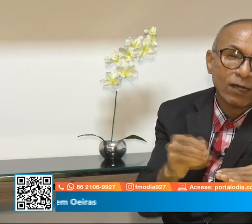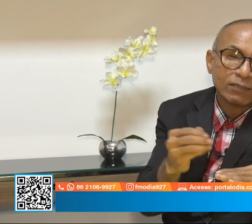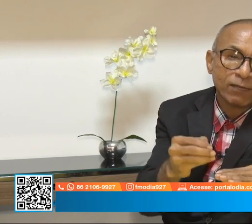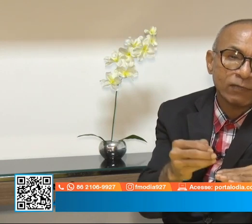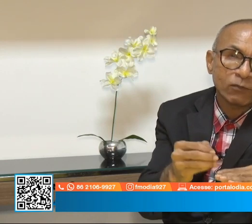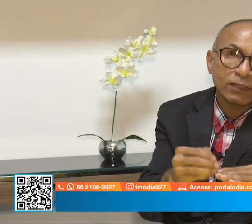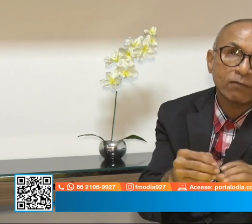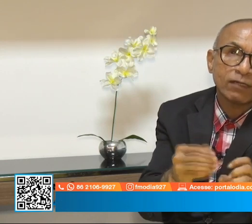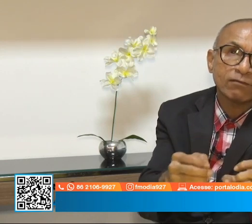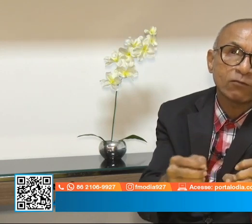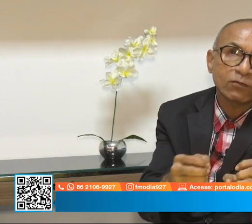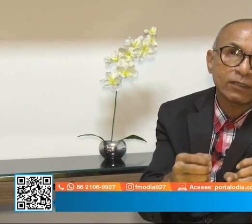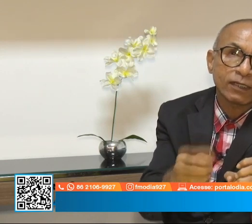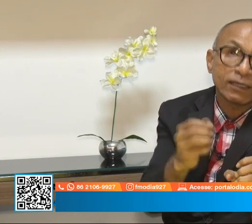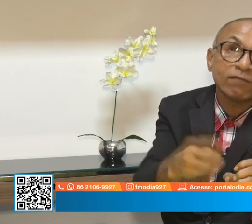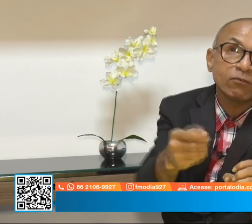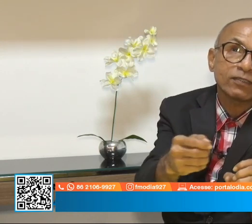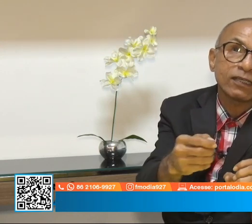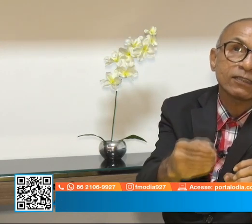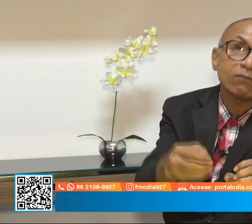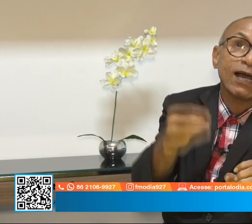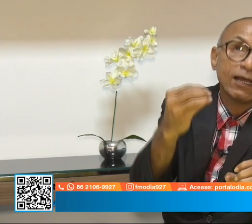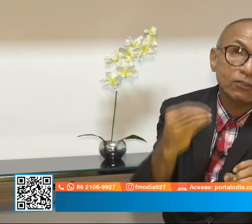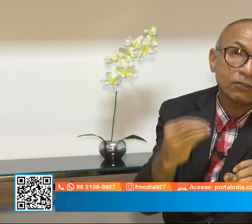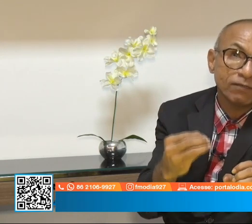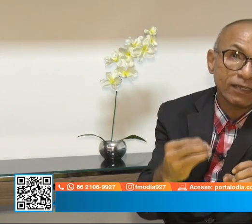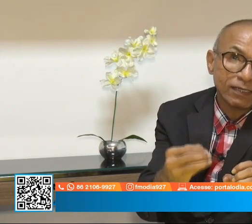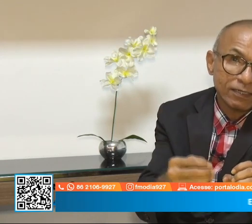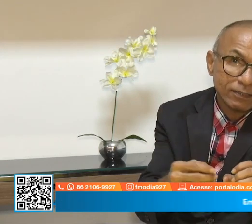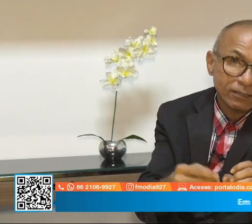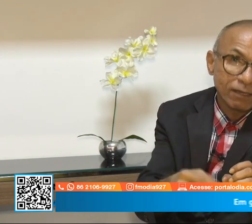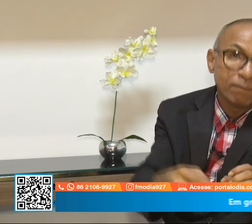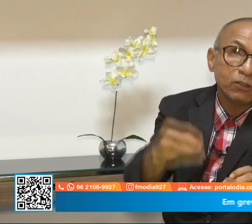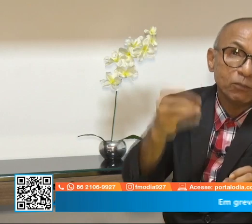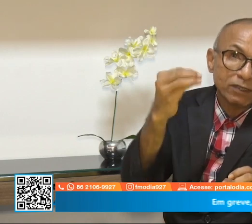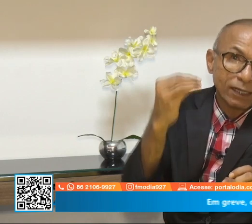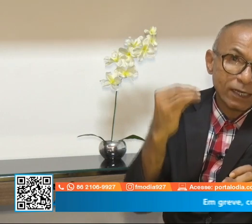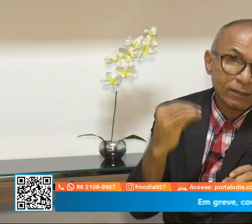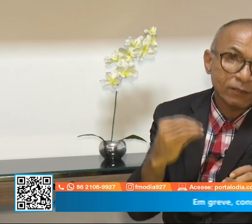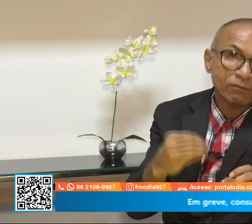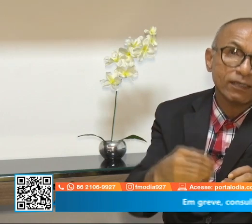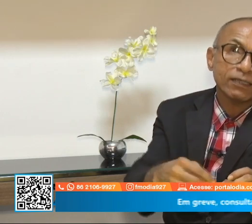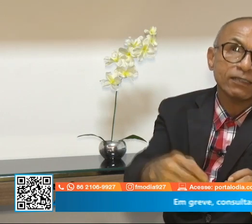um aspecto que não leve em consideração as diferenças, minimizar